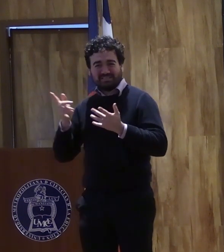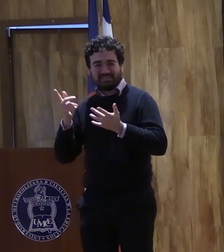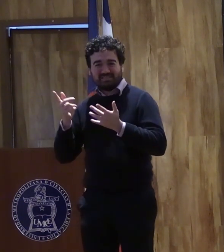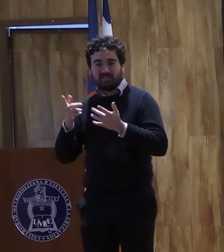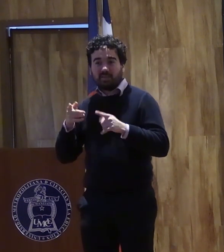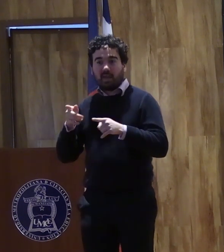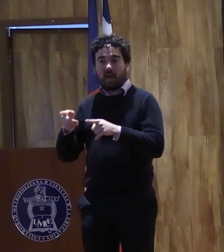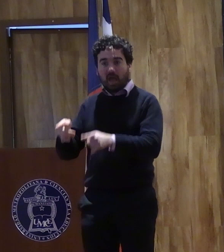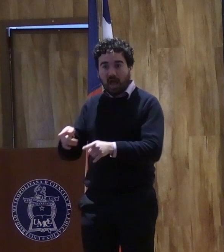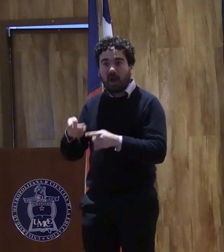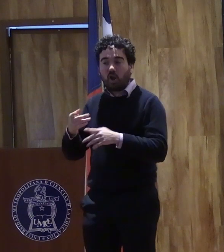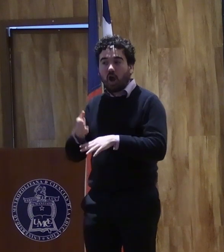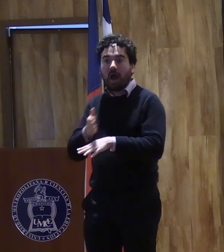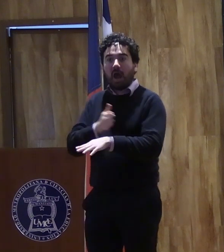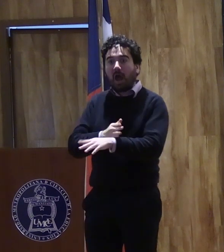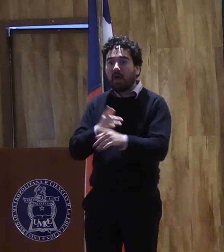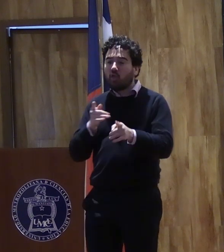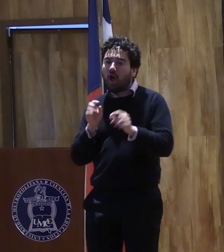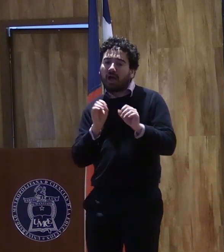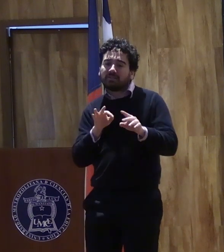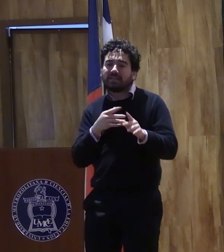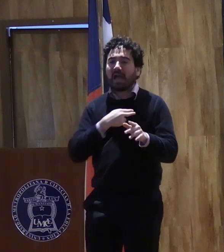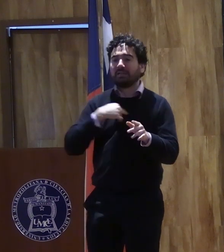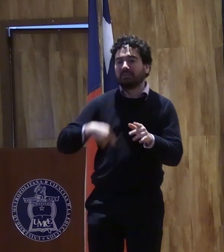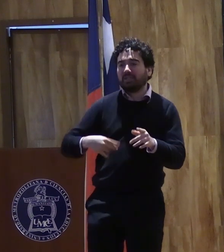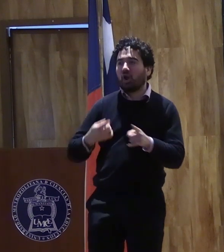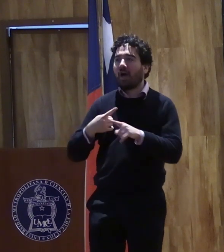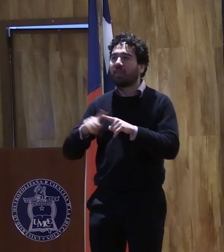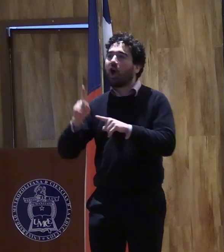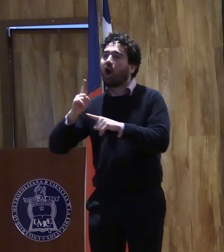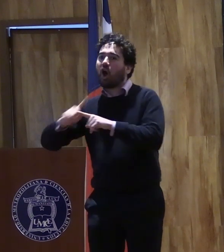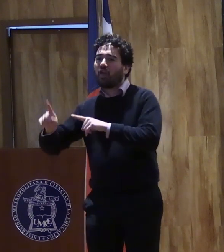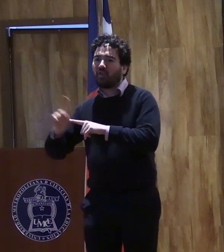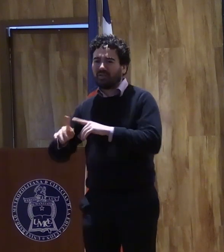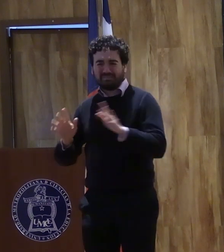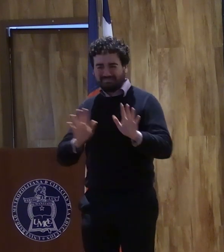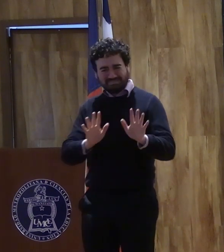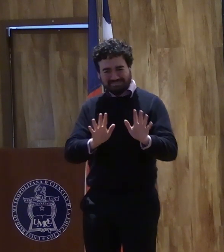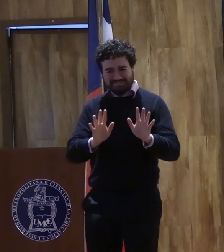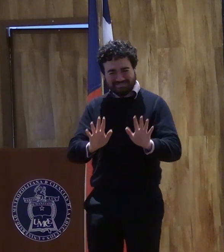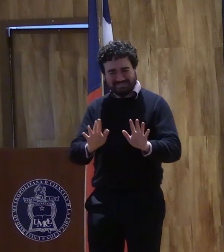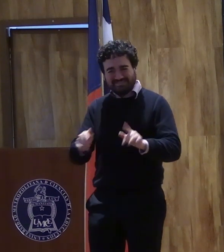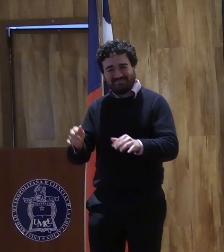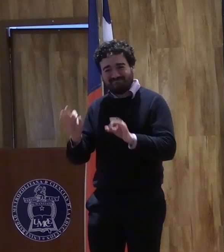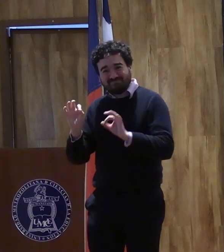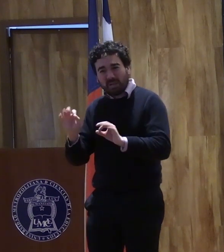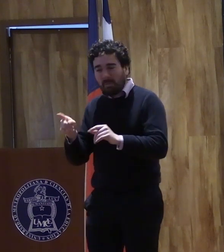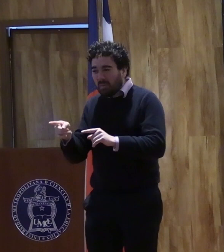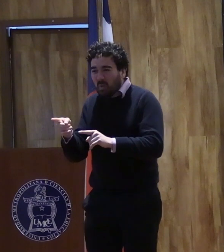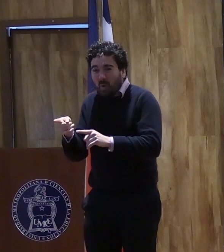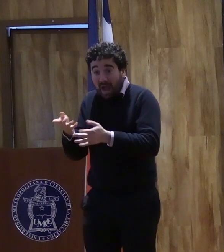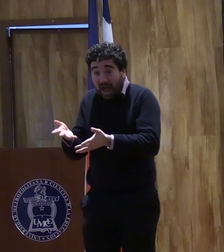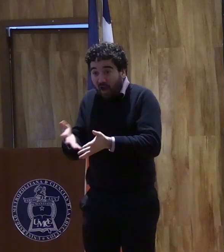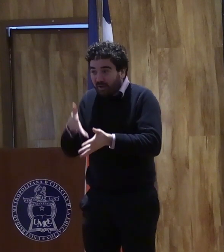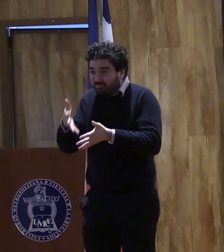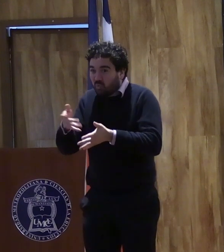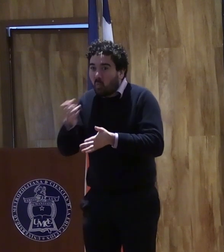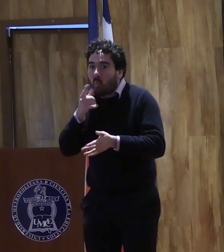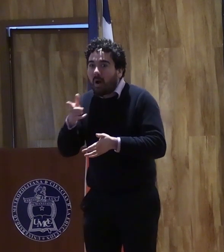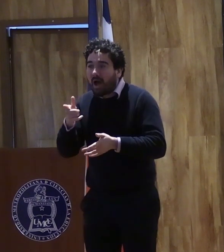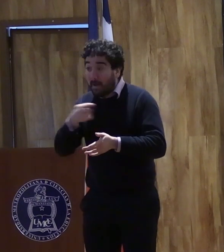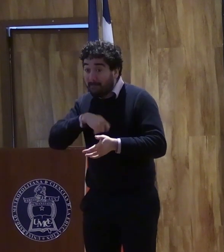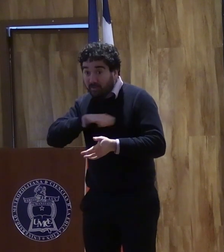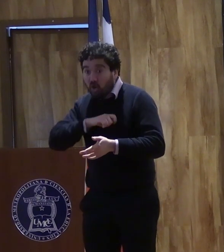cuestión, si le agregamos un poquito de aquella cuestión, y uno dice, ¿de qué está hablando? Si las cosas tienen nombre.